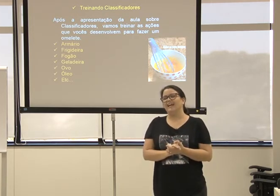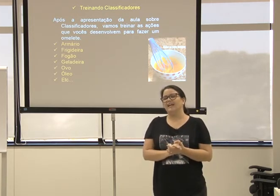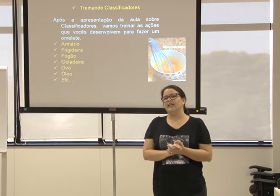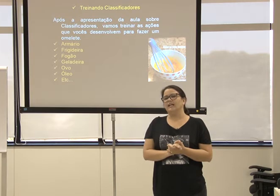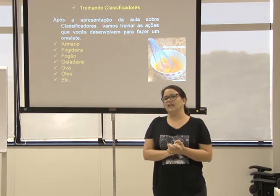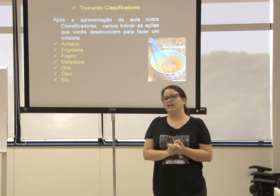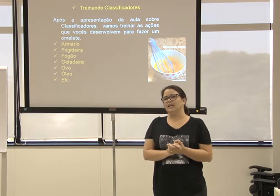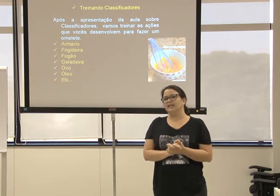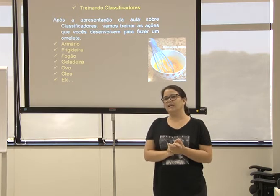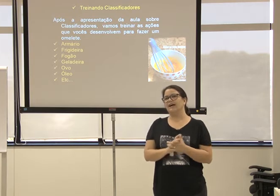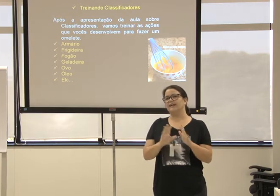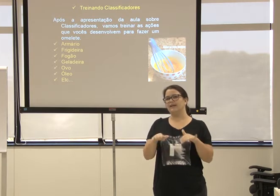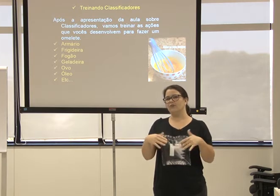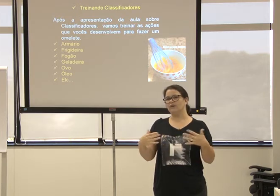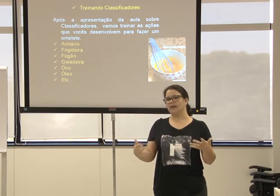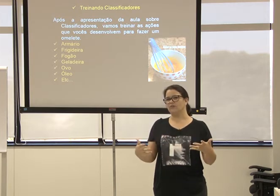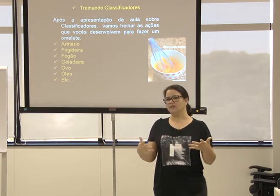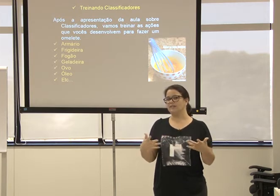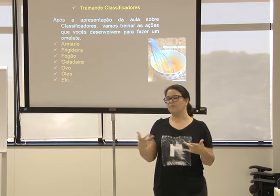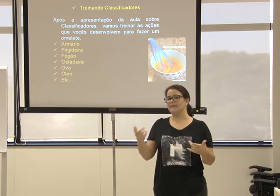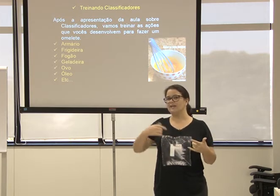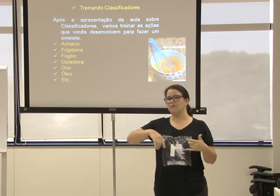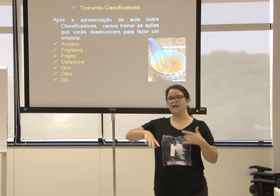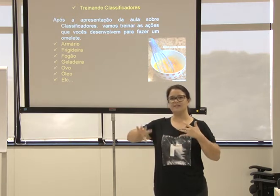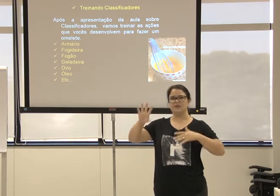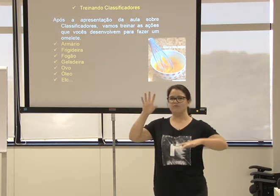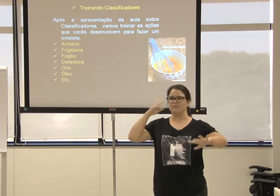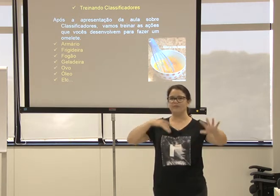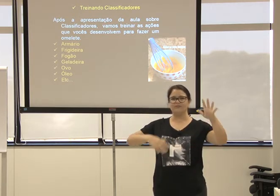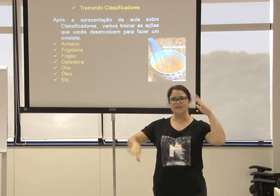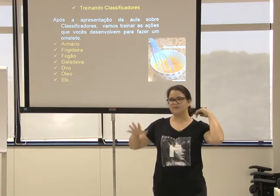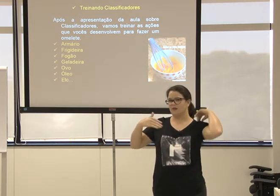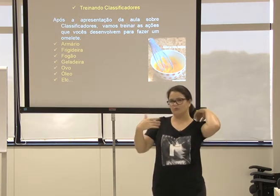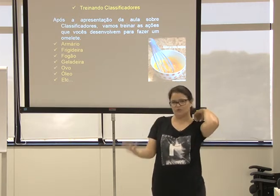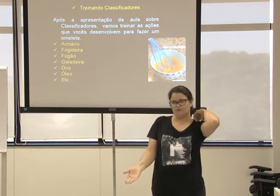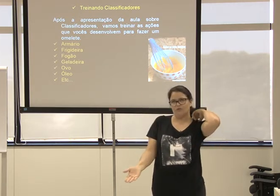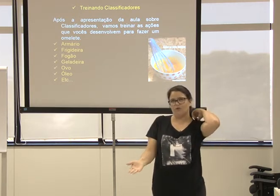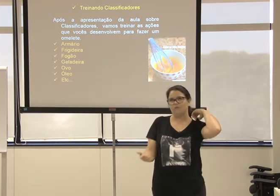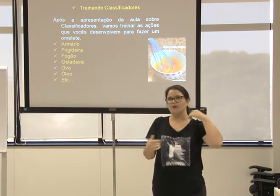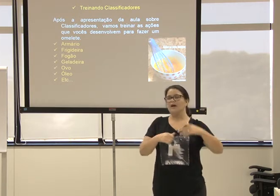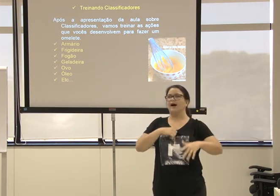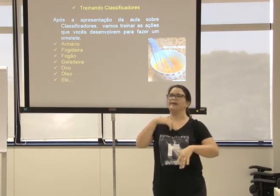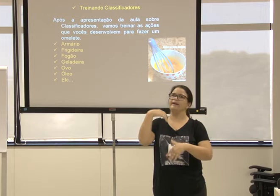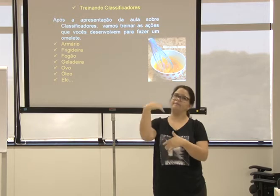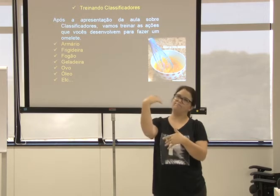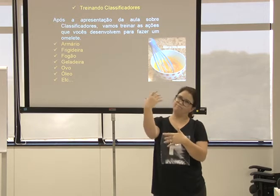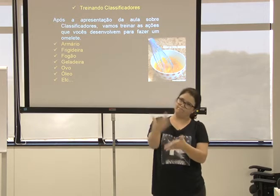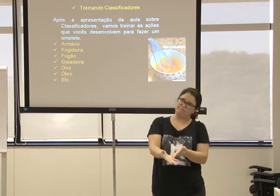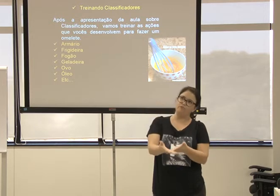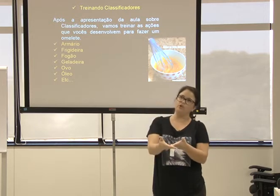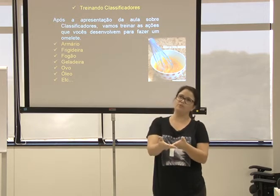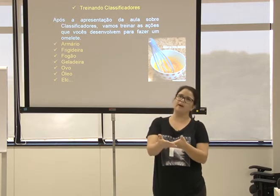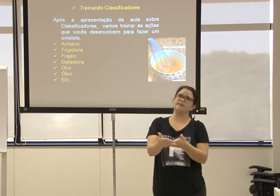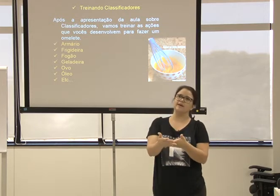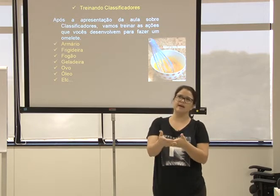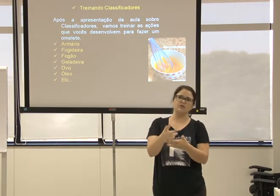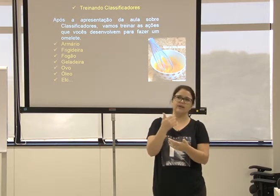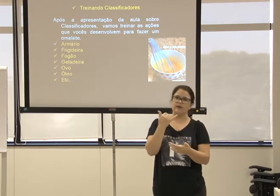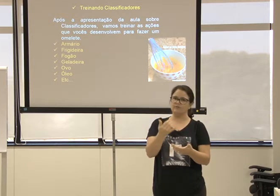agendo E aí, o que aconteceu? Mas aí, um mês teve um imprevisto e tal, não tive como. Aí, no outro mês, aí eu liguei e falei assim,